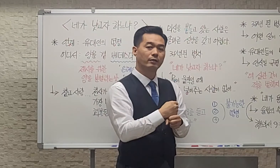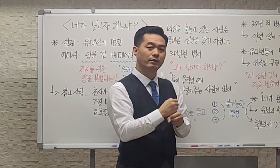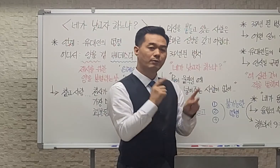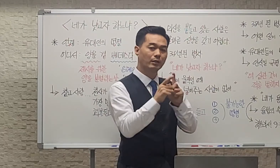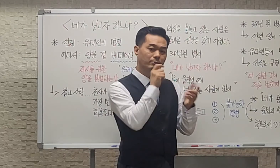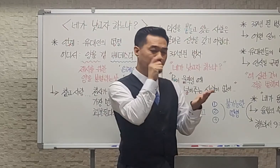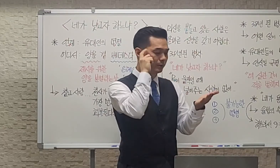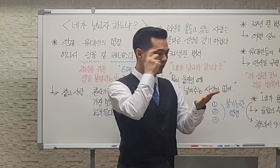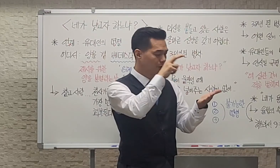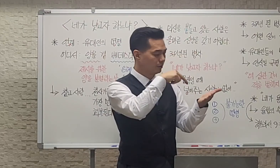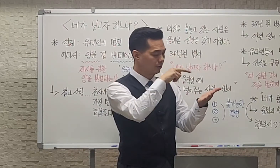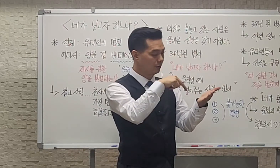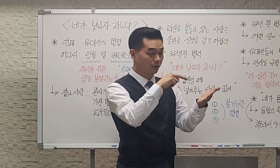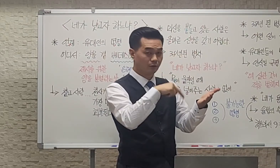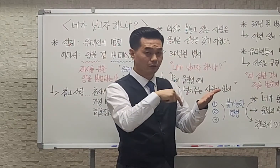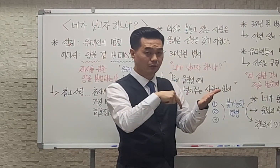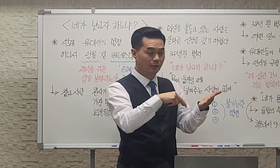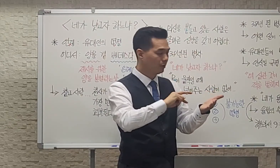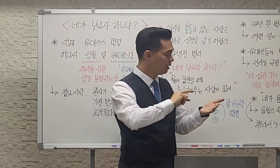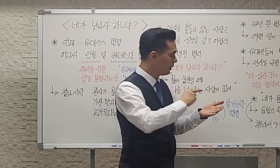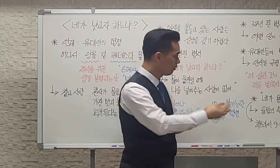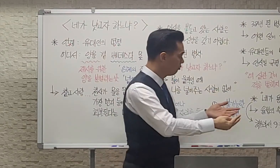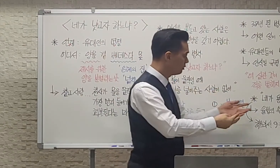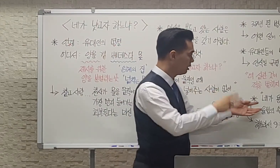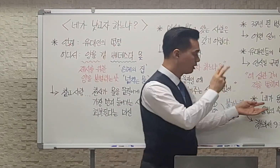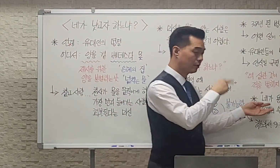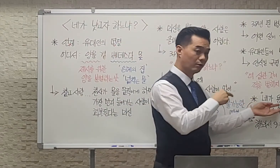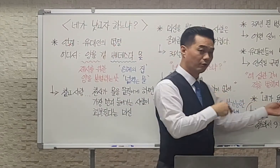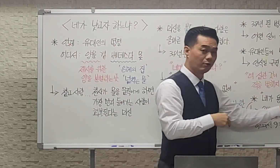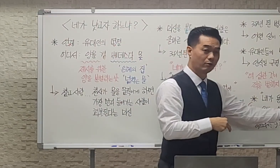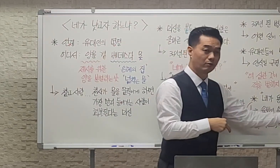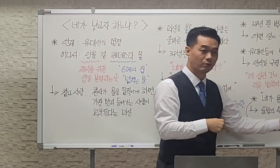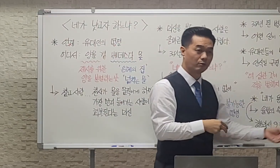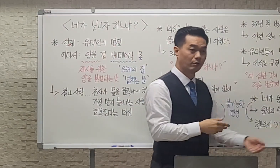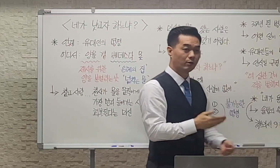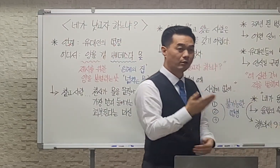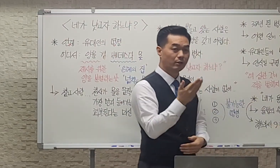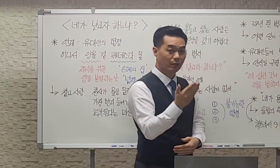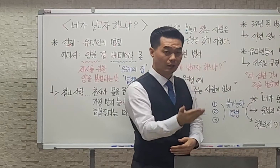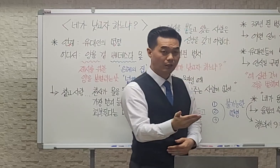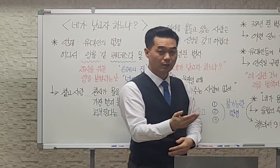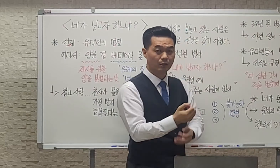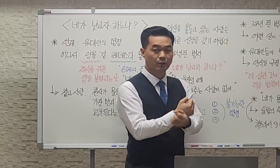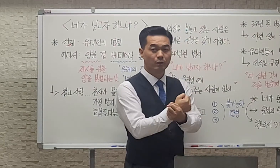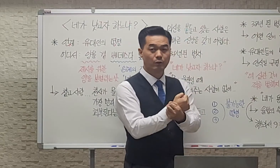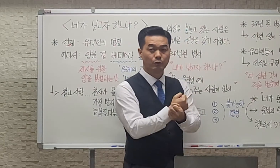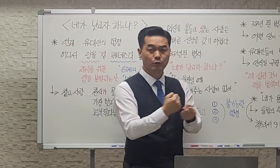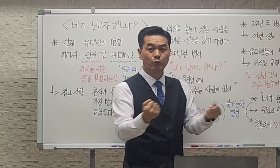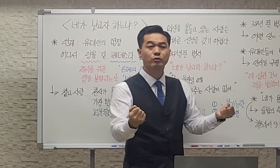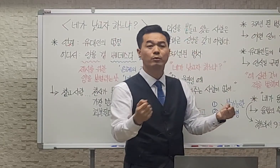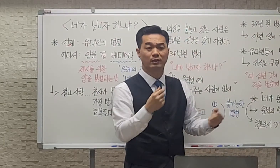이 말씀을 묵상하면서 이렇게 바꾸어서 읽히더라고요. 내가